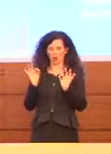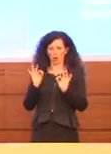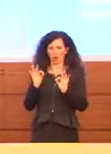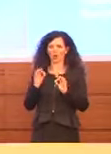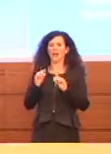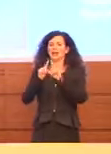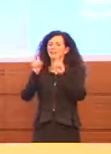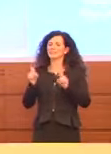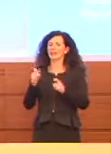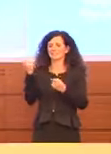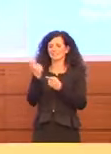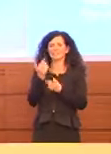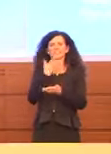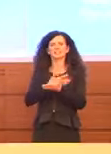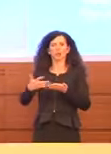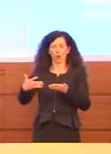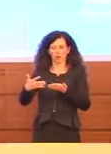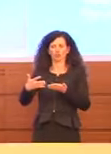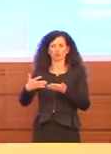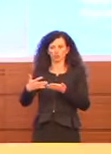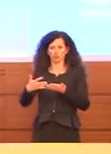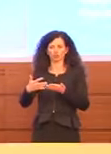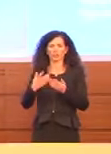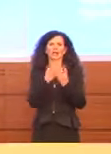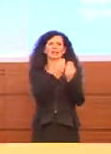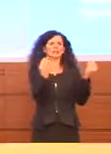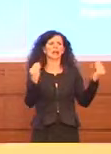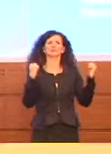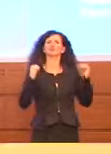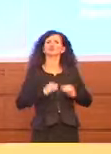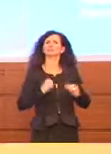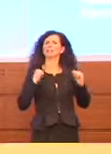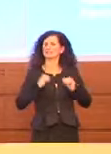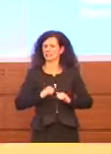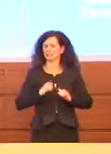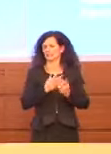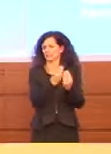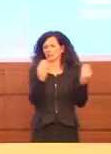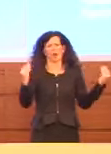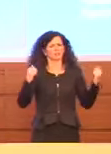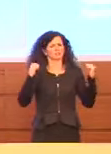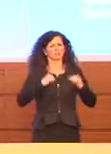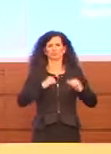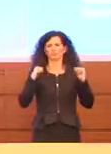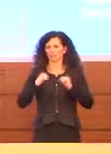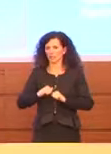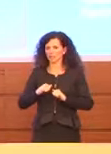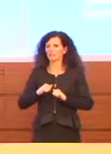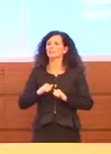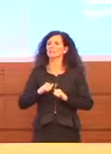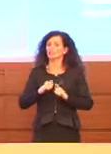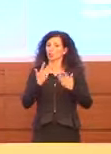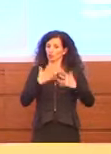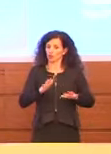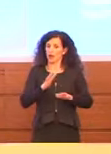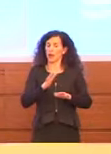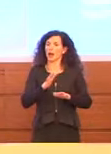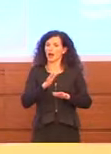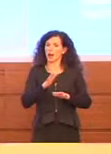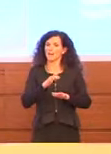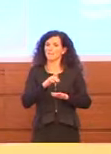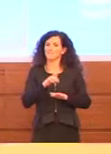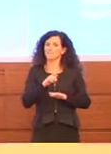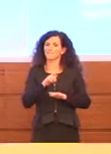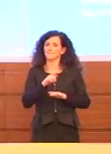tantissimi cittadini che stanno facendo appunto privatamente migliaia di cittadini stanno facendo vorrei capire se esiste un protocollo